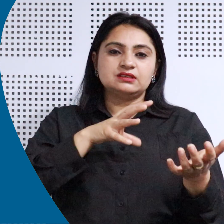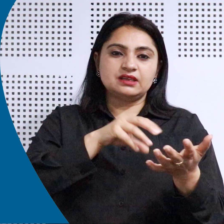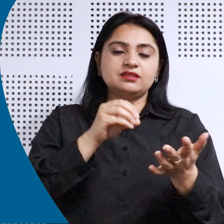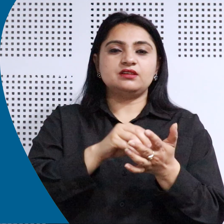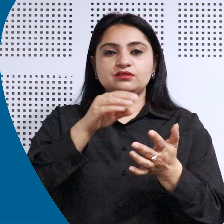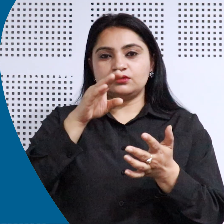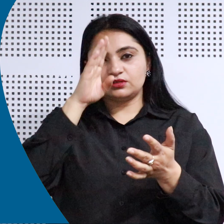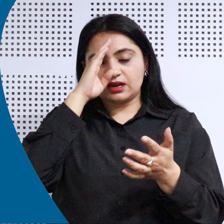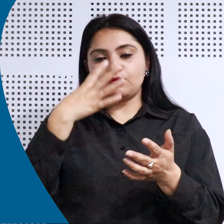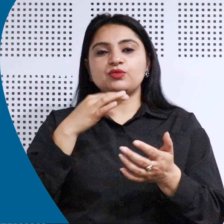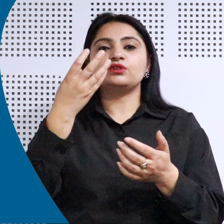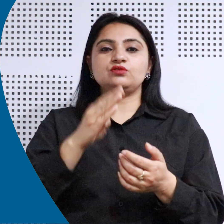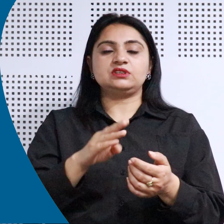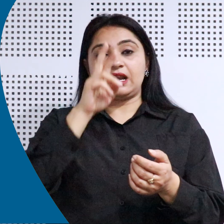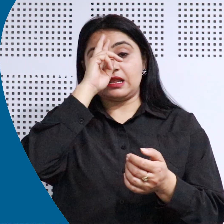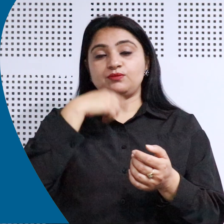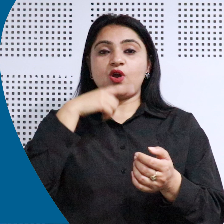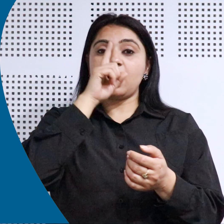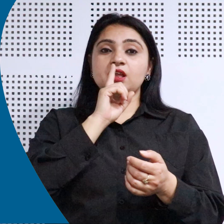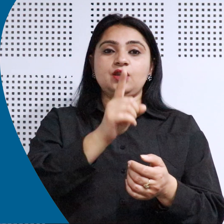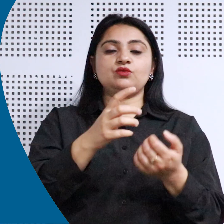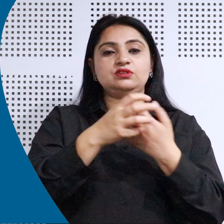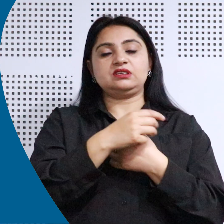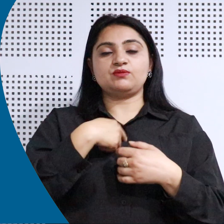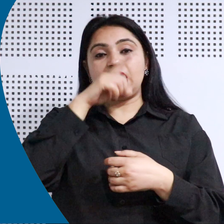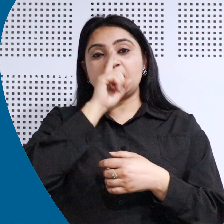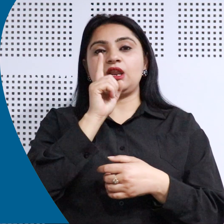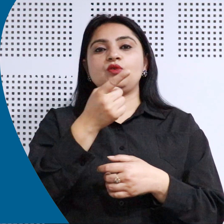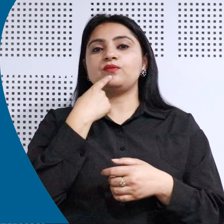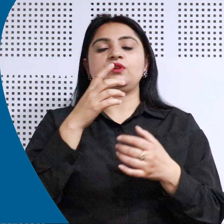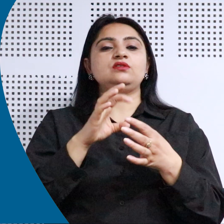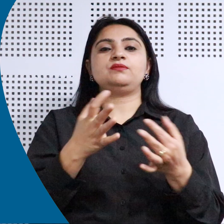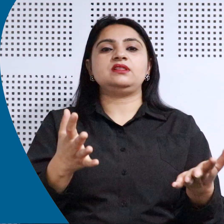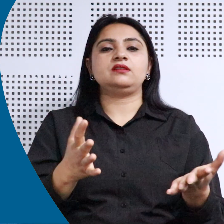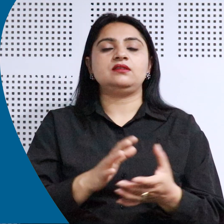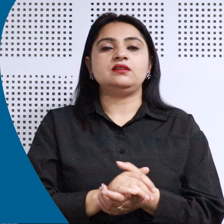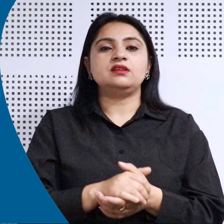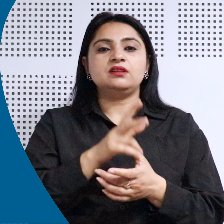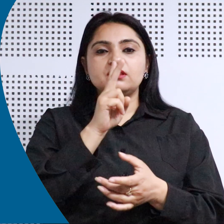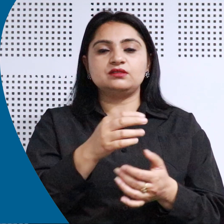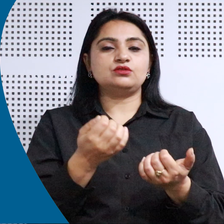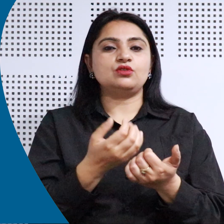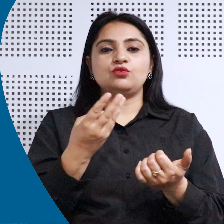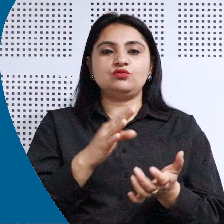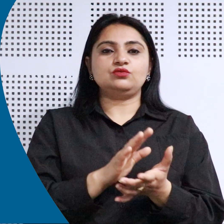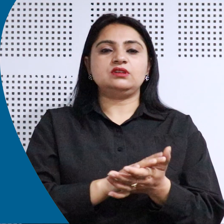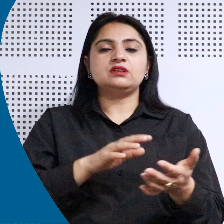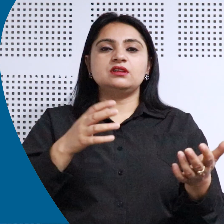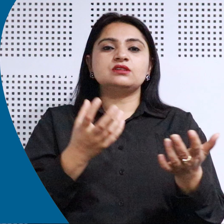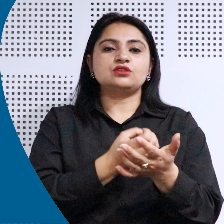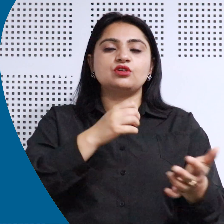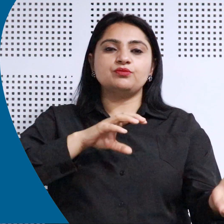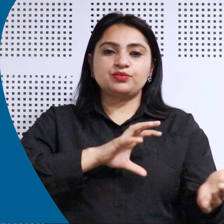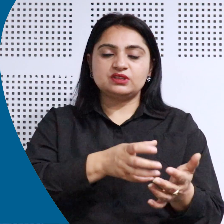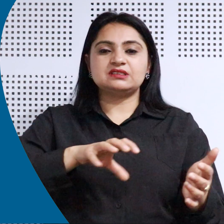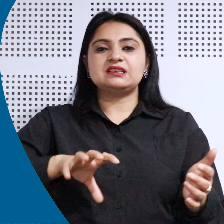त्यो चाहिँ मै नै हो, राज्यमै हो, देशैमै हो भन्ने त होइन नि, काहीँ न काहीँ त रहन्छ नि। त्यसो गर्नु हुँदैन। सङ्घ, प्रदेश र स्थानीय तहका